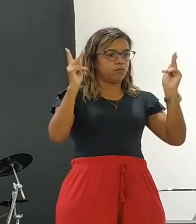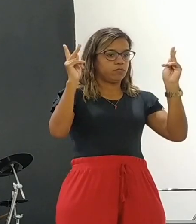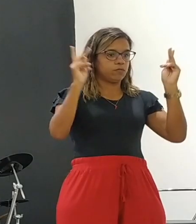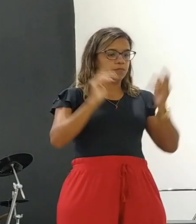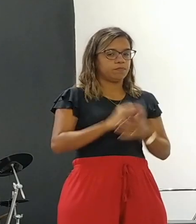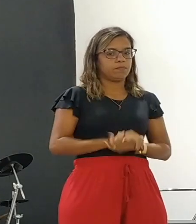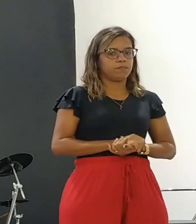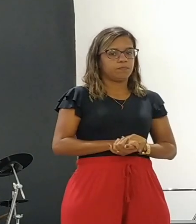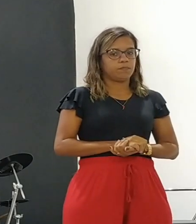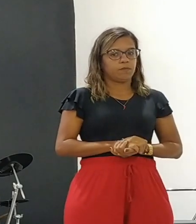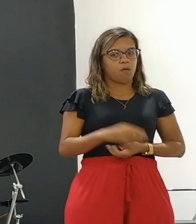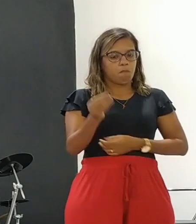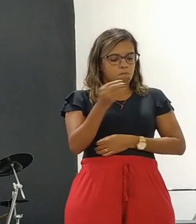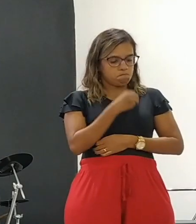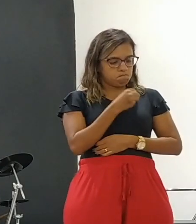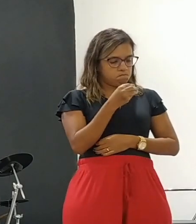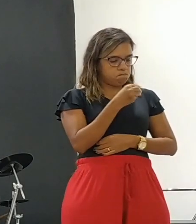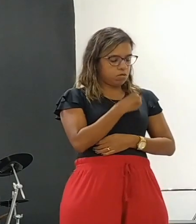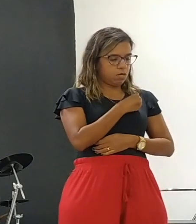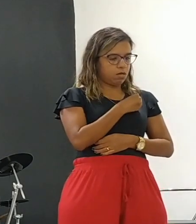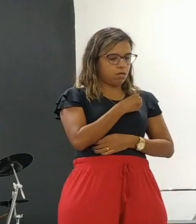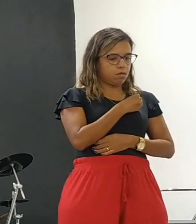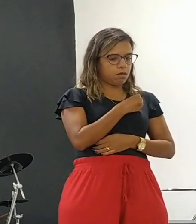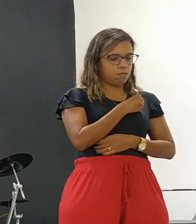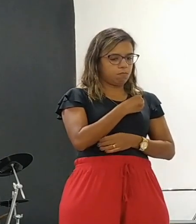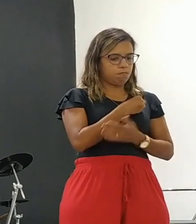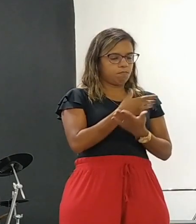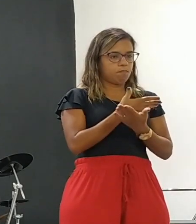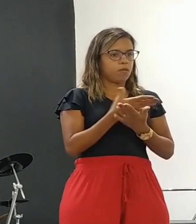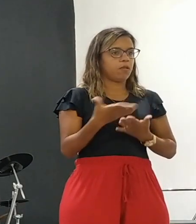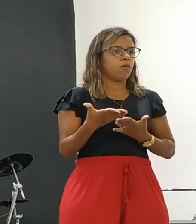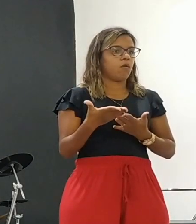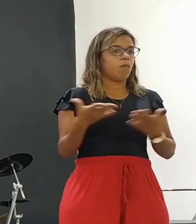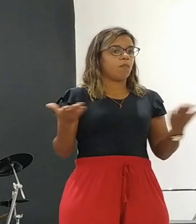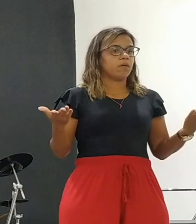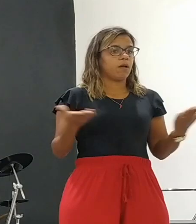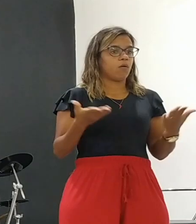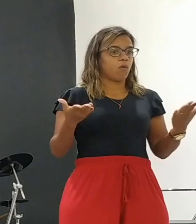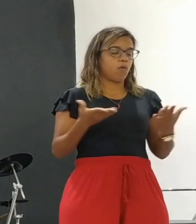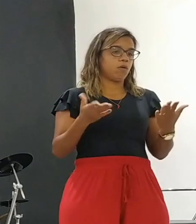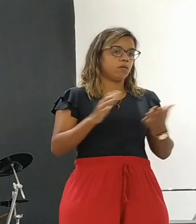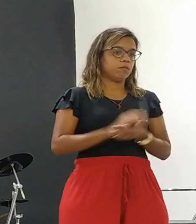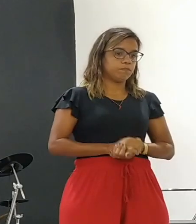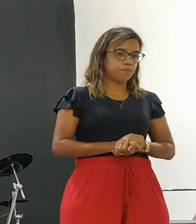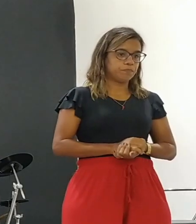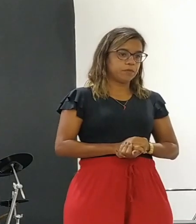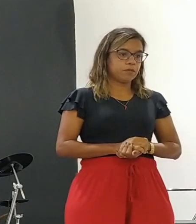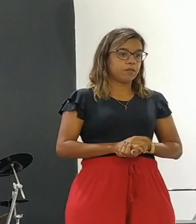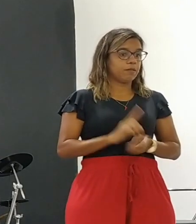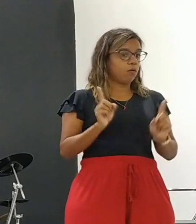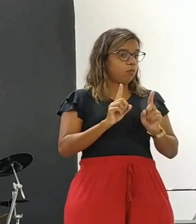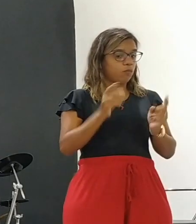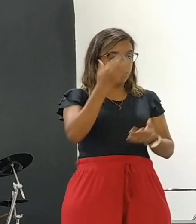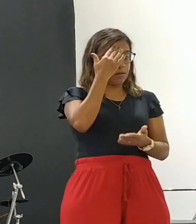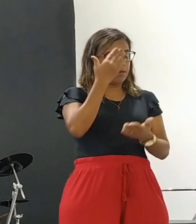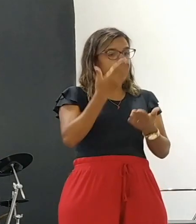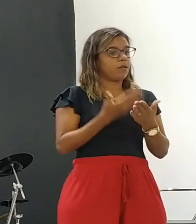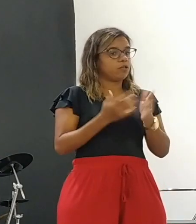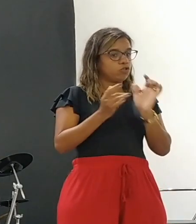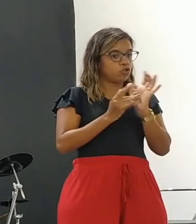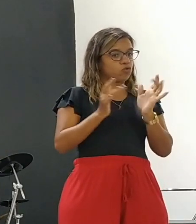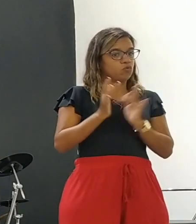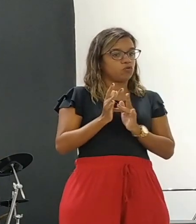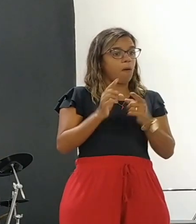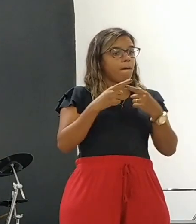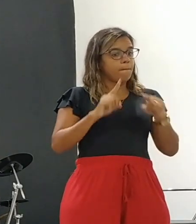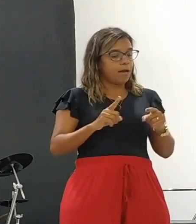vitória. O pecado perdeu. O salário do pecado é a morte para aquele que não crê em Jesus Cristo. Porque aquele que